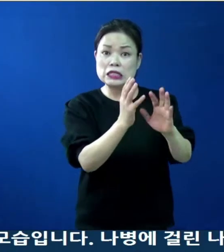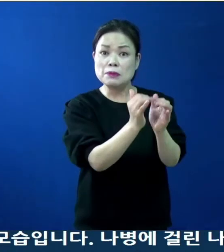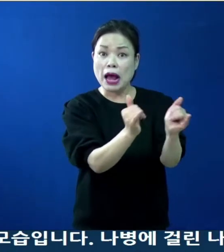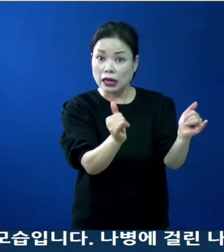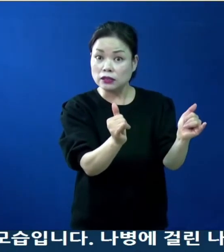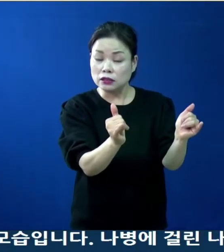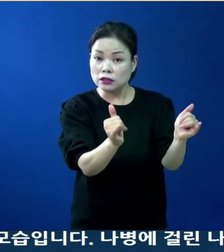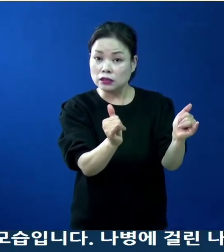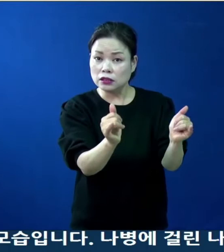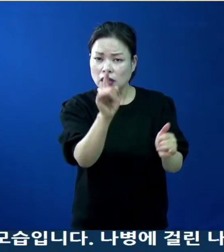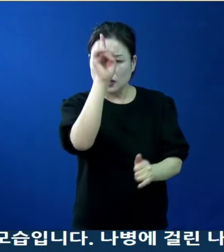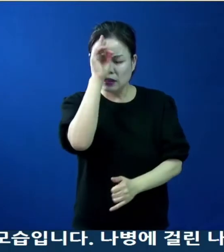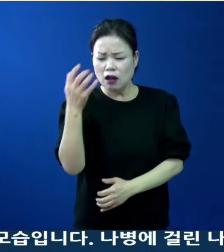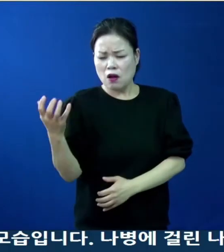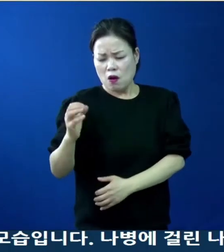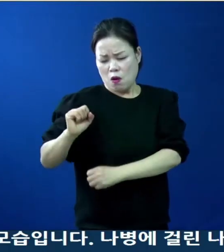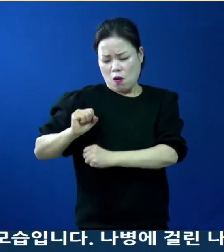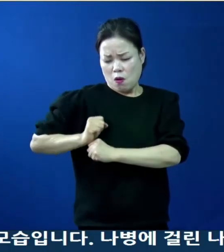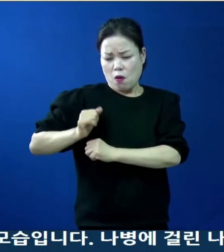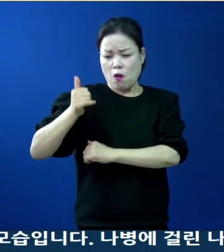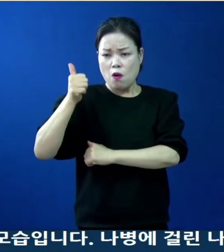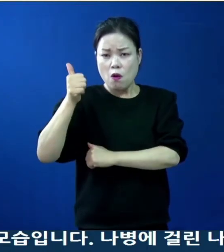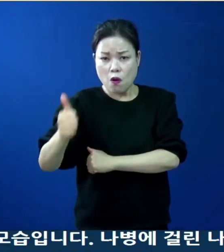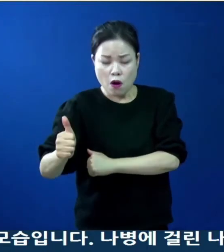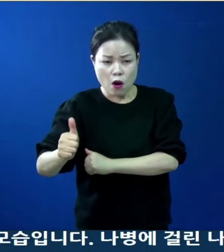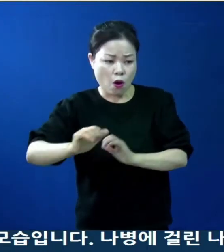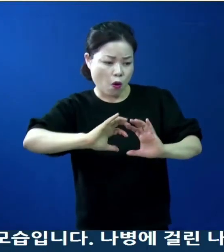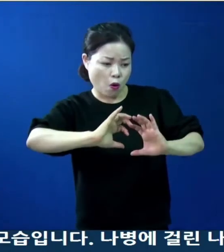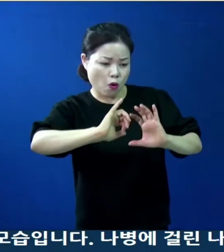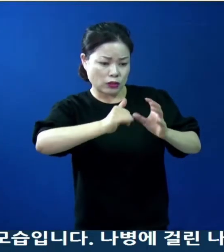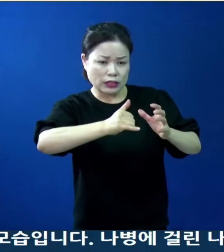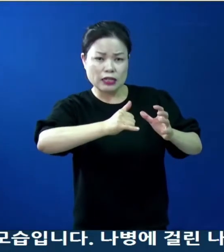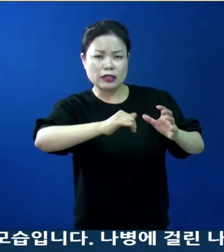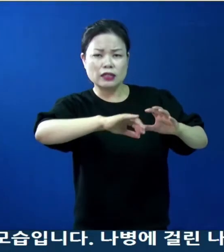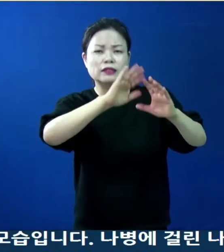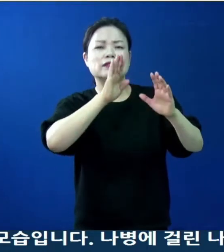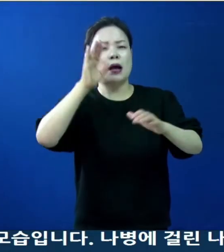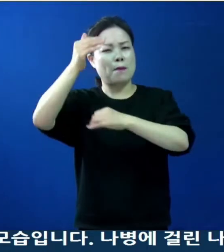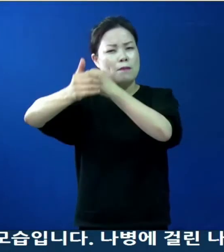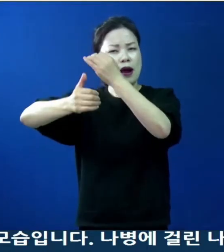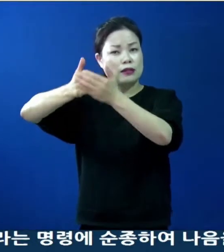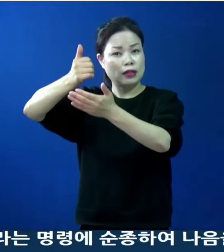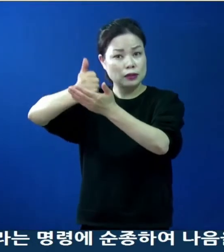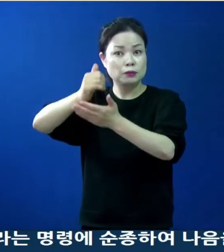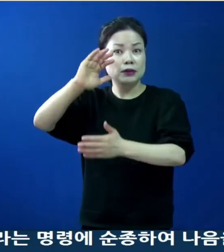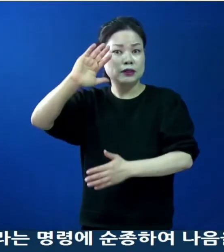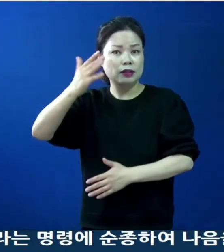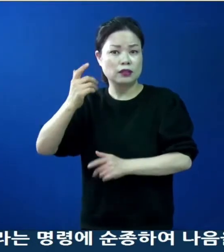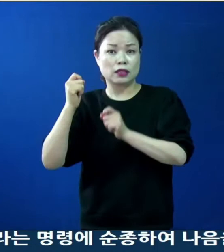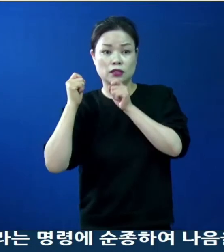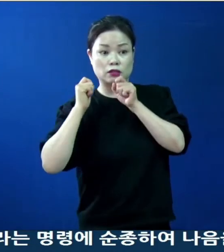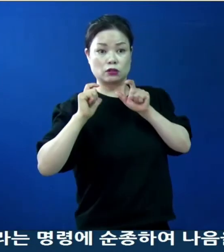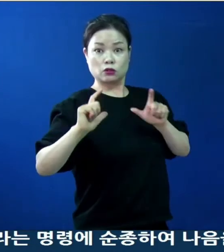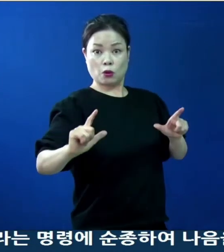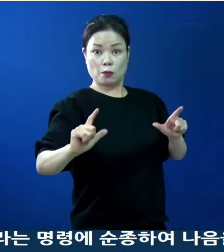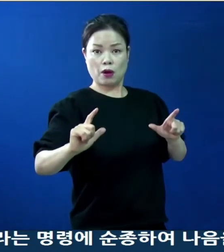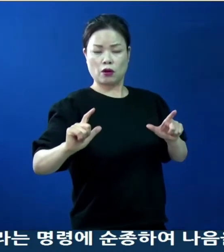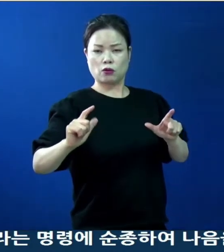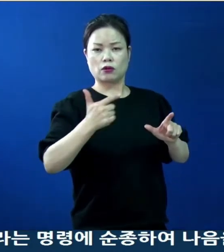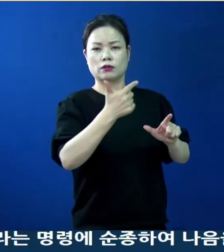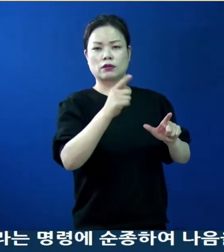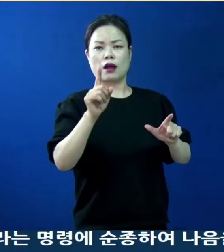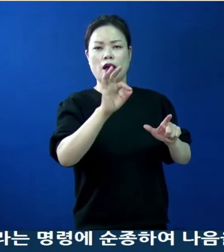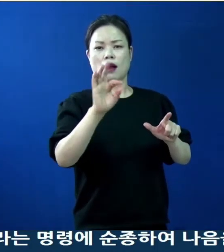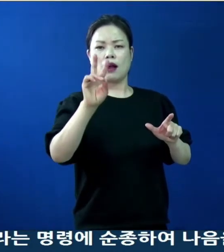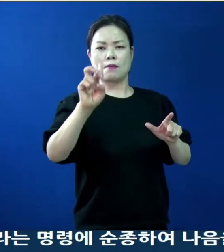이방인이었는데 나아만을 통해서 온 세상에 하나님이 참 하나님이 되신다는 것이 선포되고 고백되어진다는